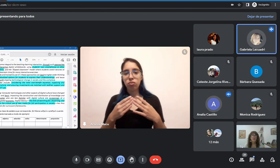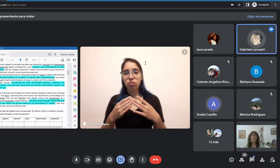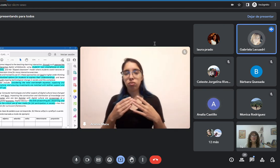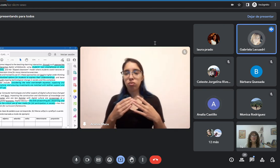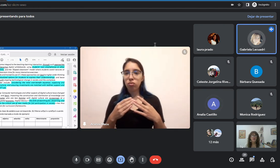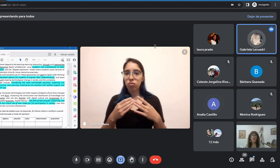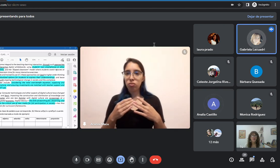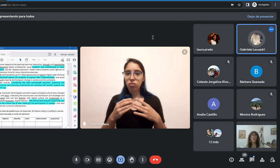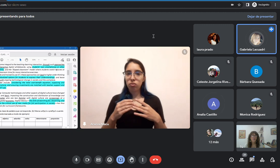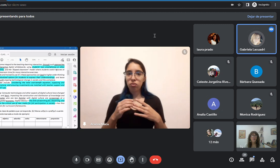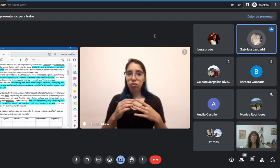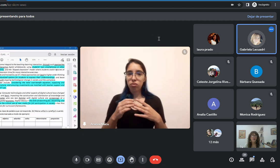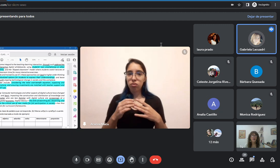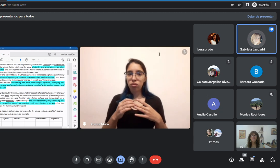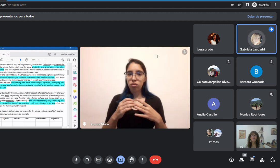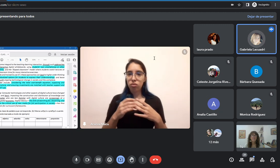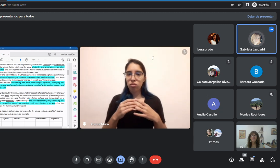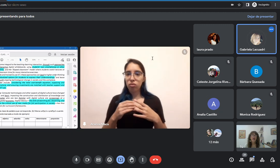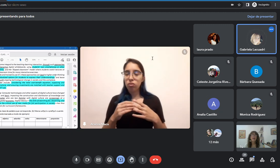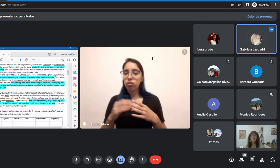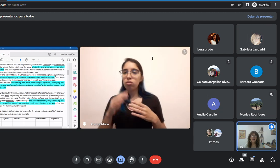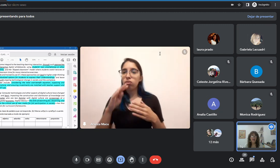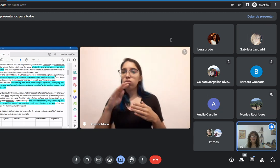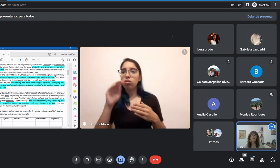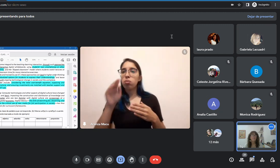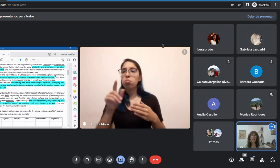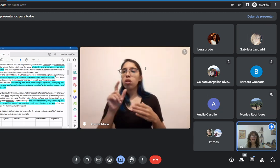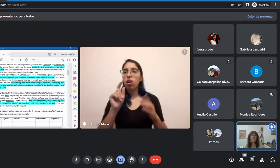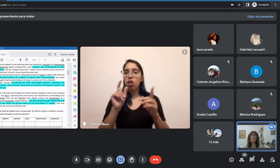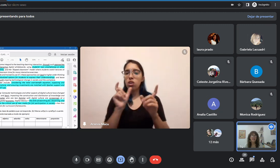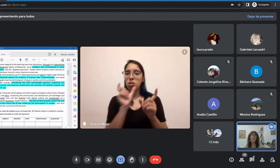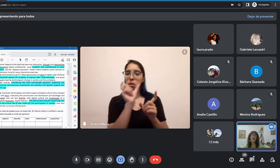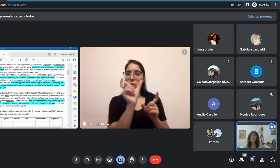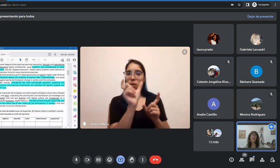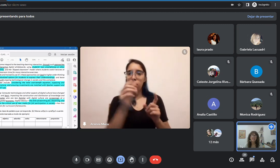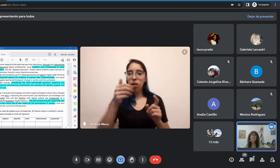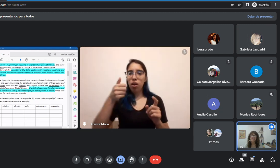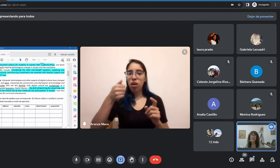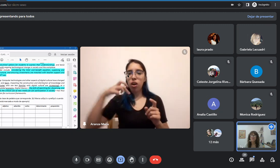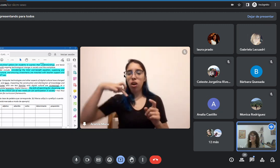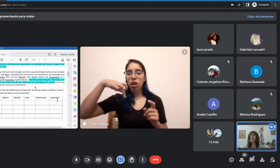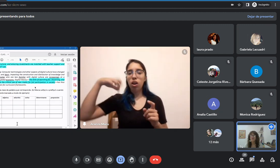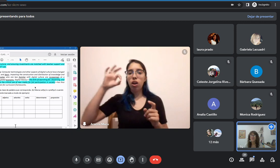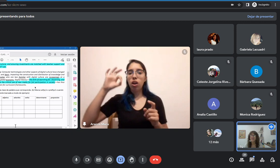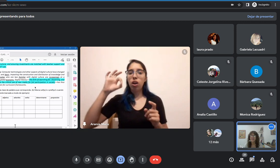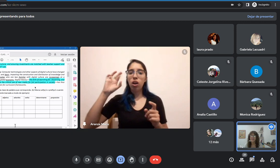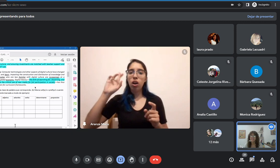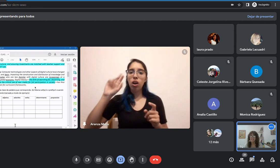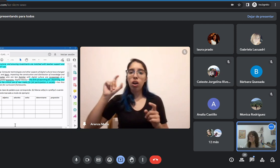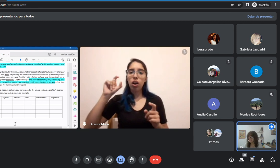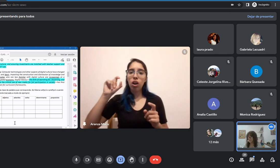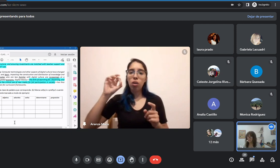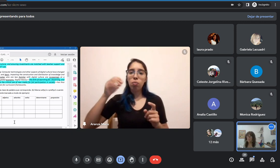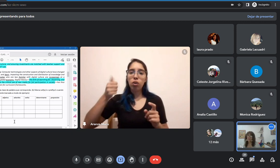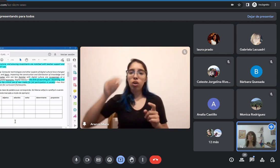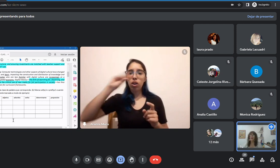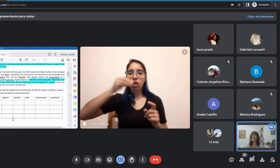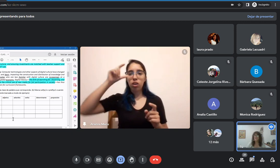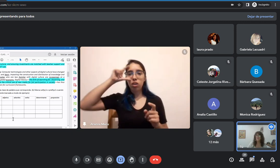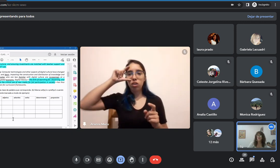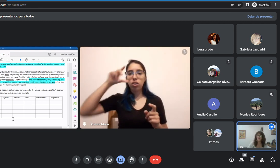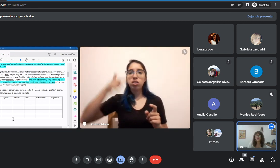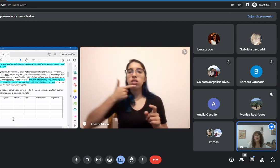Los sufijos E y S. Claro. Ahí se le agrega S y sufijo de qué es ese. ¿Qué marca